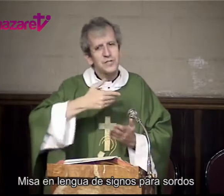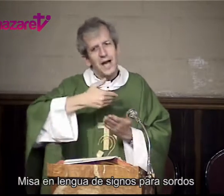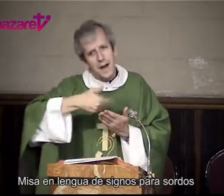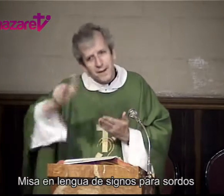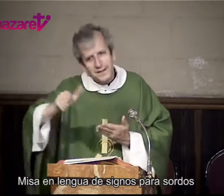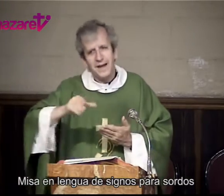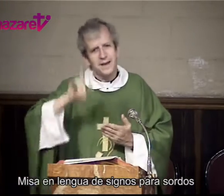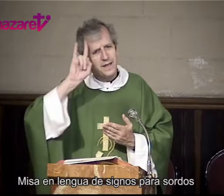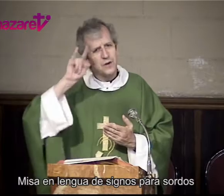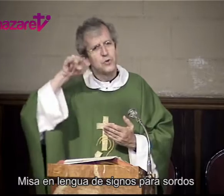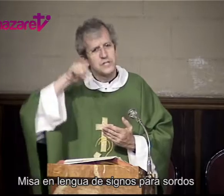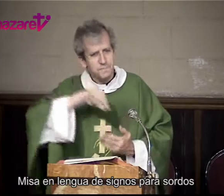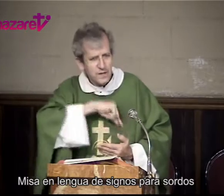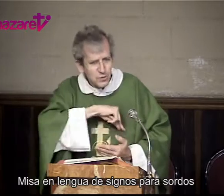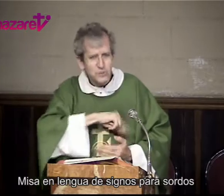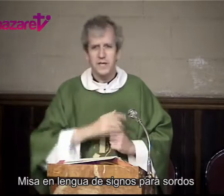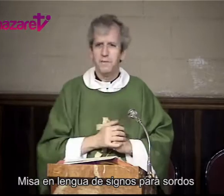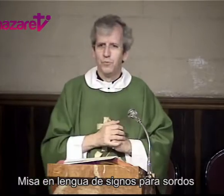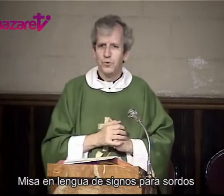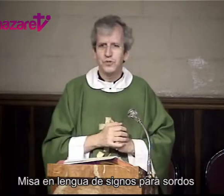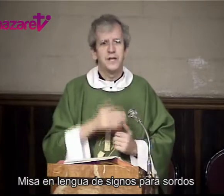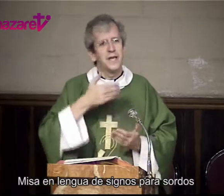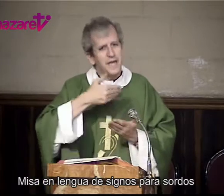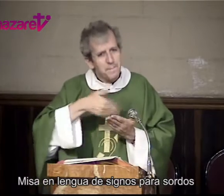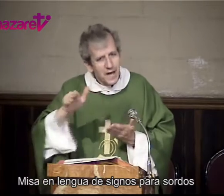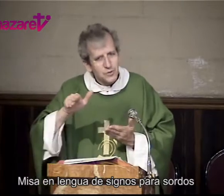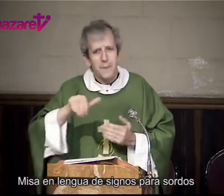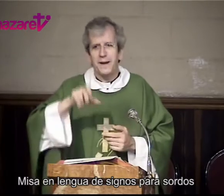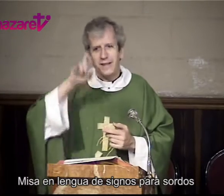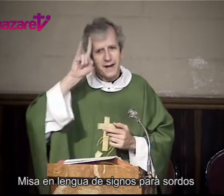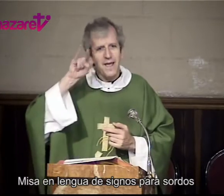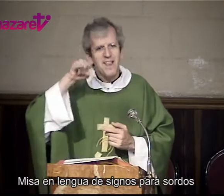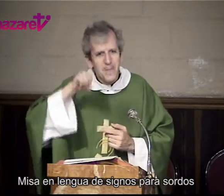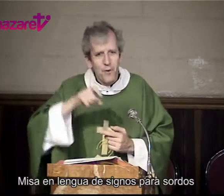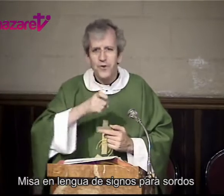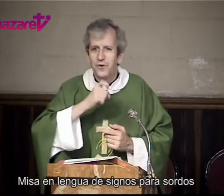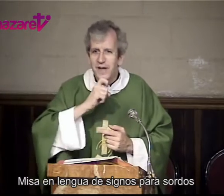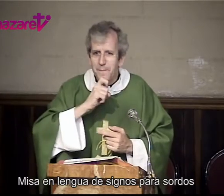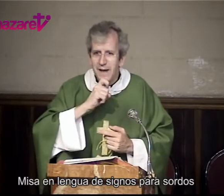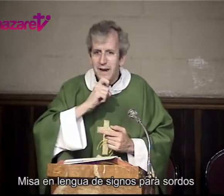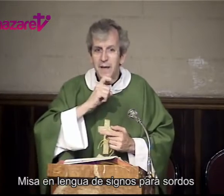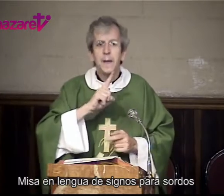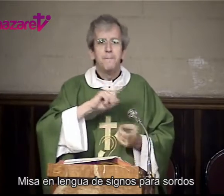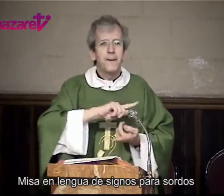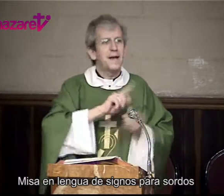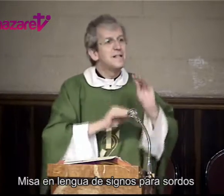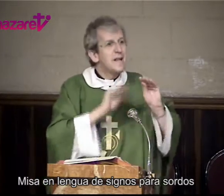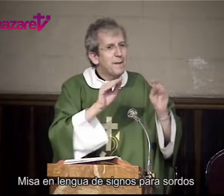a apartar los espíritus inmundos, enviados a apartar el demonio, el mal, para llamar a